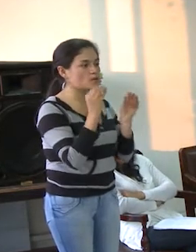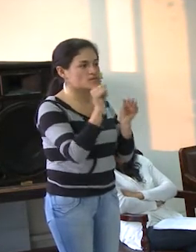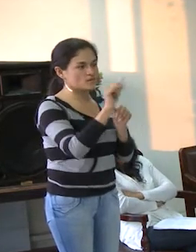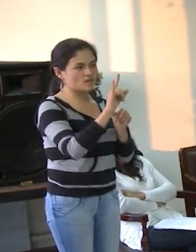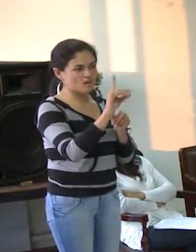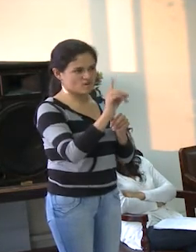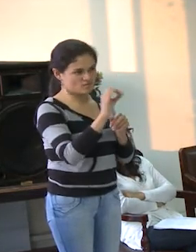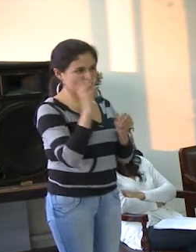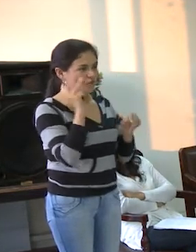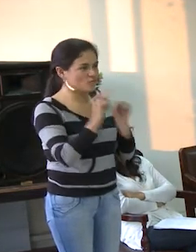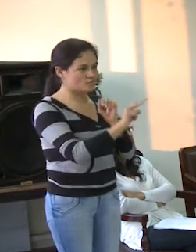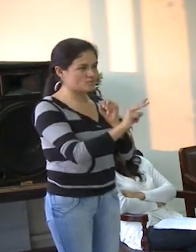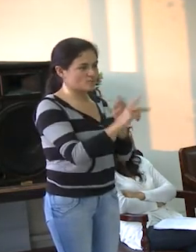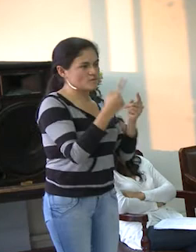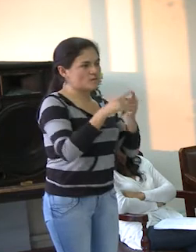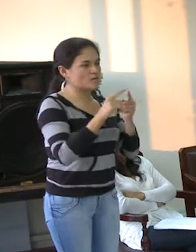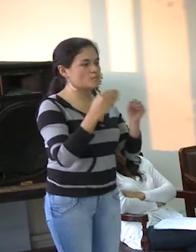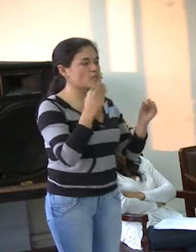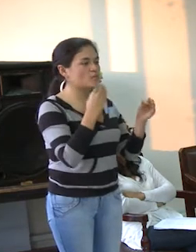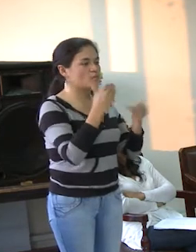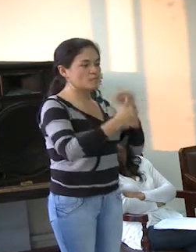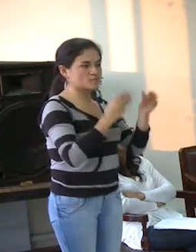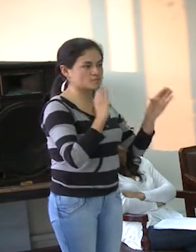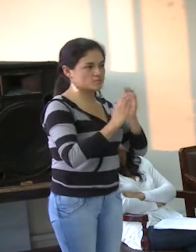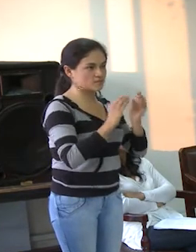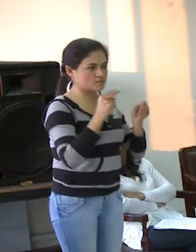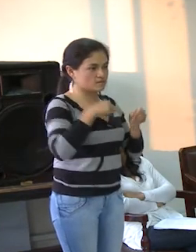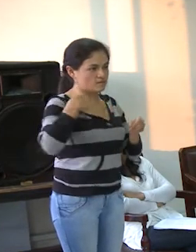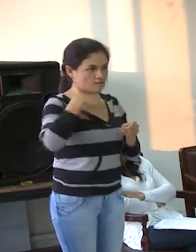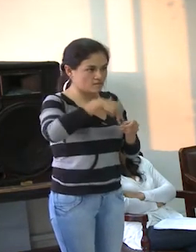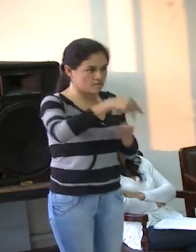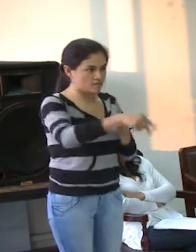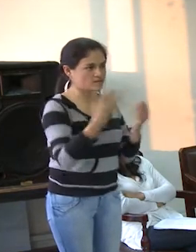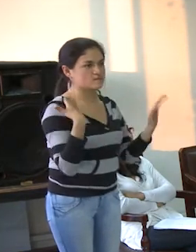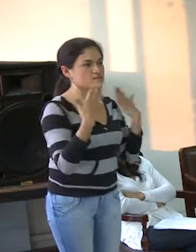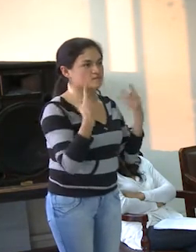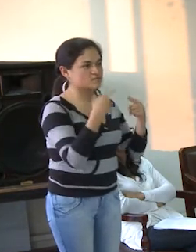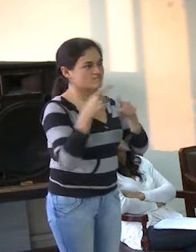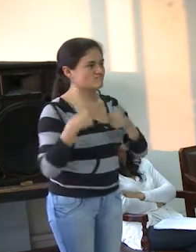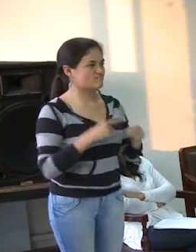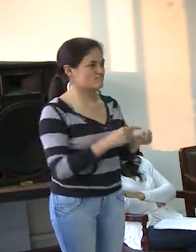procesos organizativos, indígenas, campesinos, entre otros.